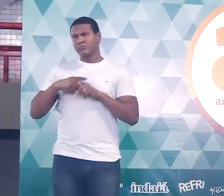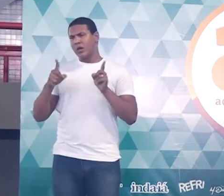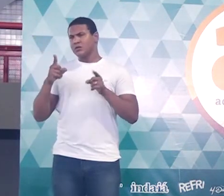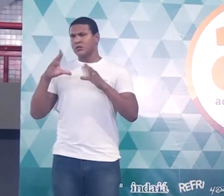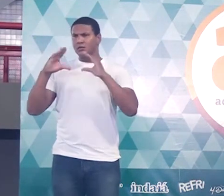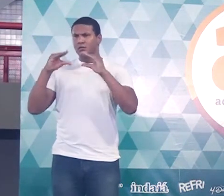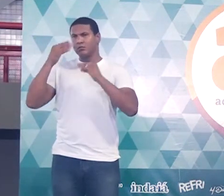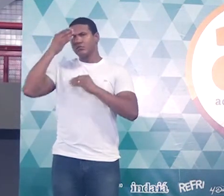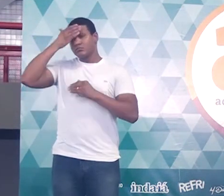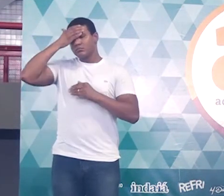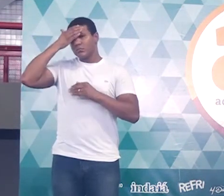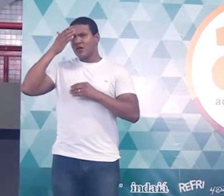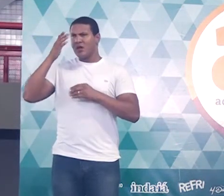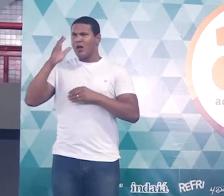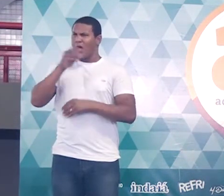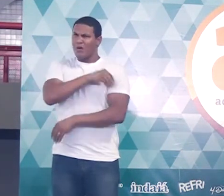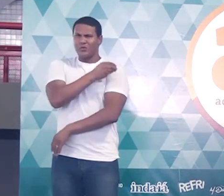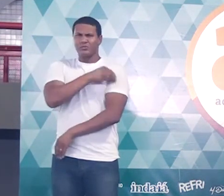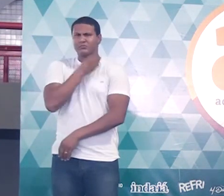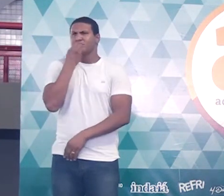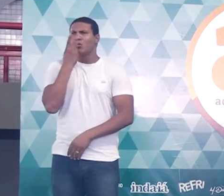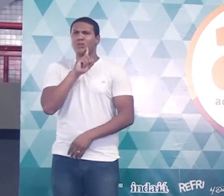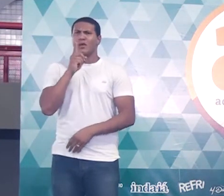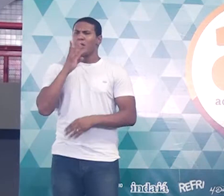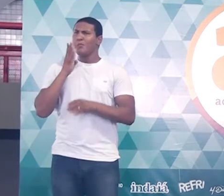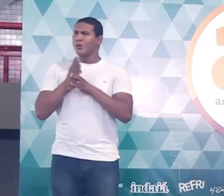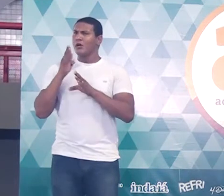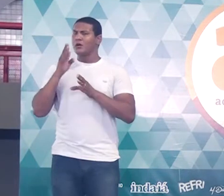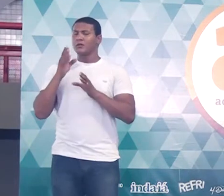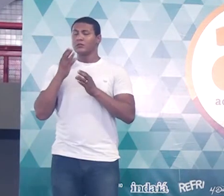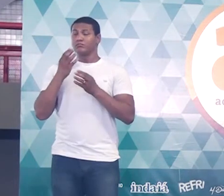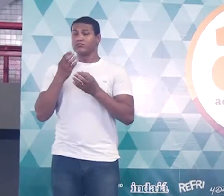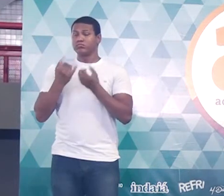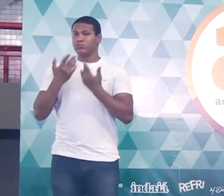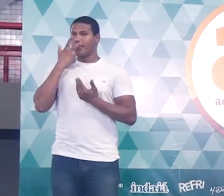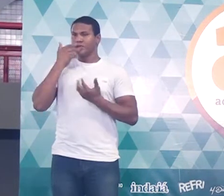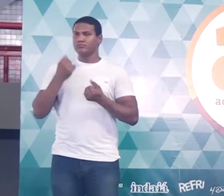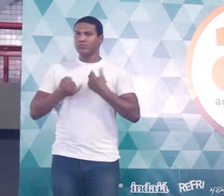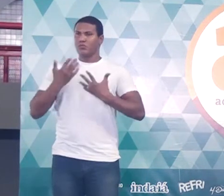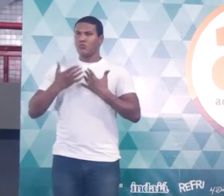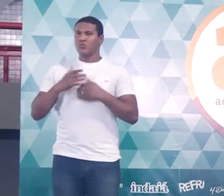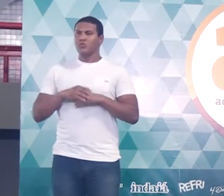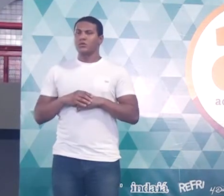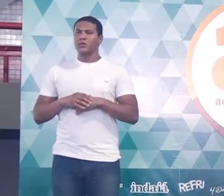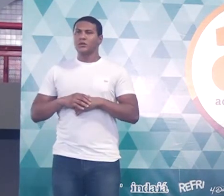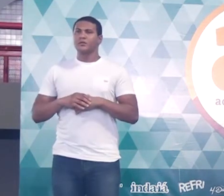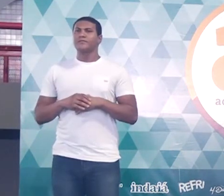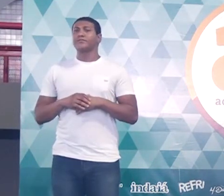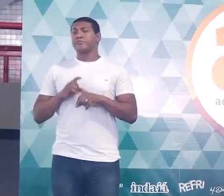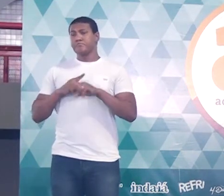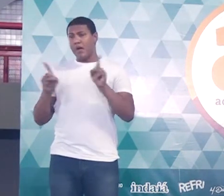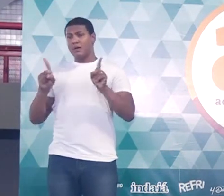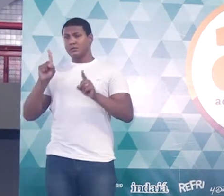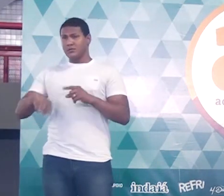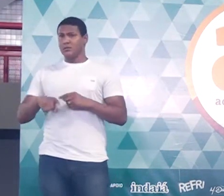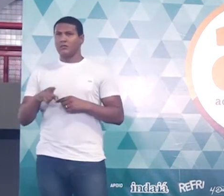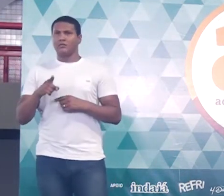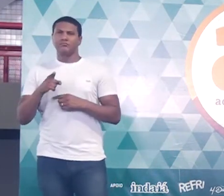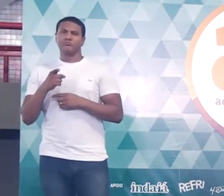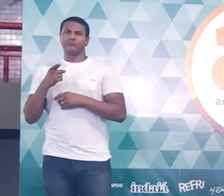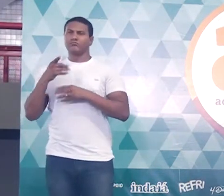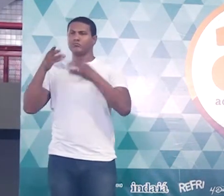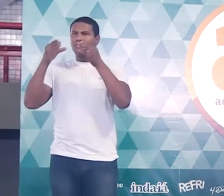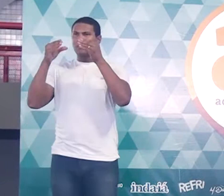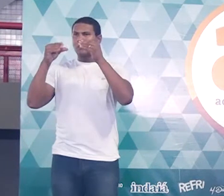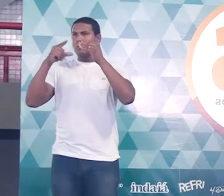não aconselho, porque queima, né? Mas compressas de água fria é bom. Principalmente se ele já tomou o remédio.